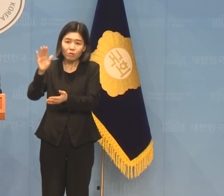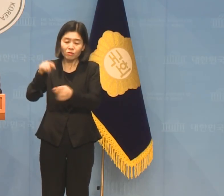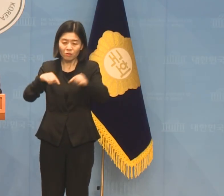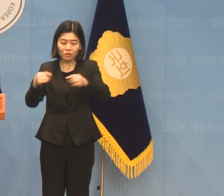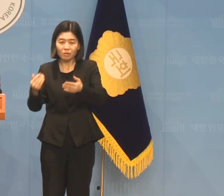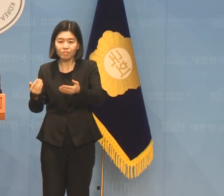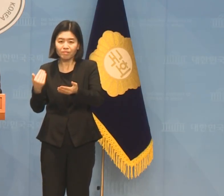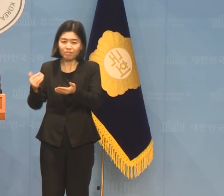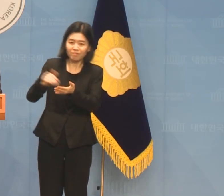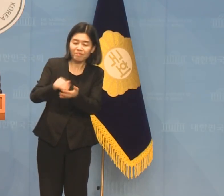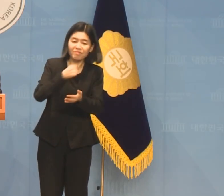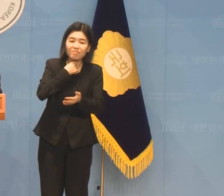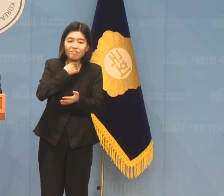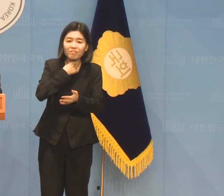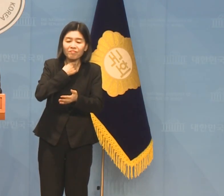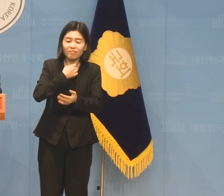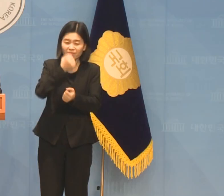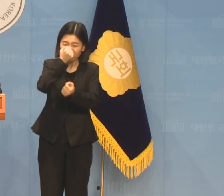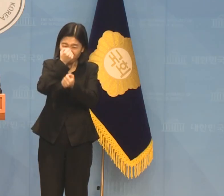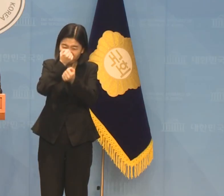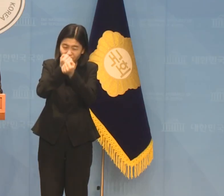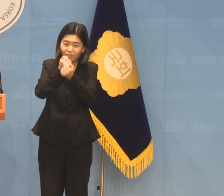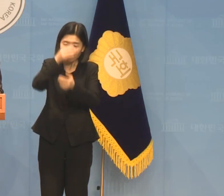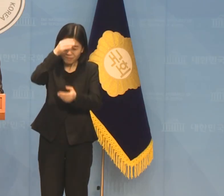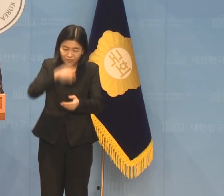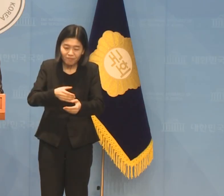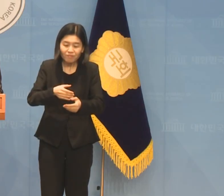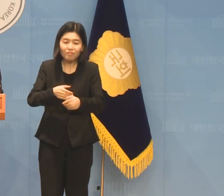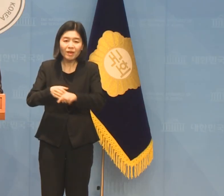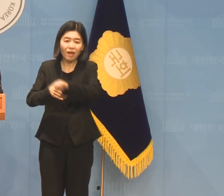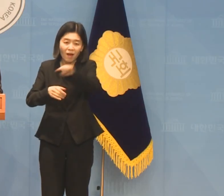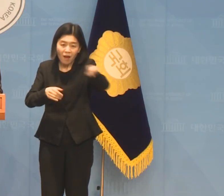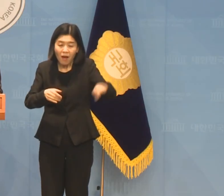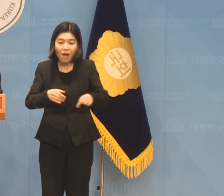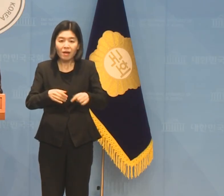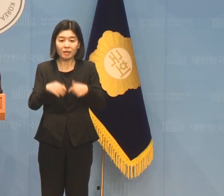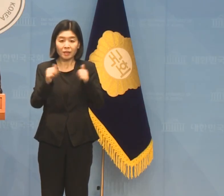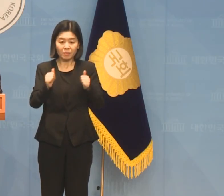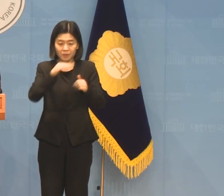윤석열과 그 일당의 행태는 사법 정의에 대한 모독입니다.